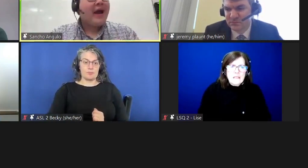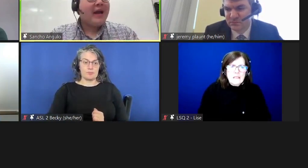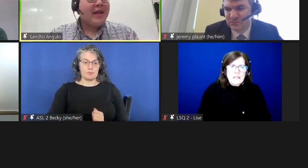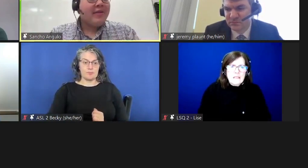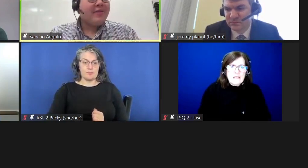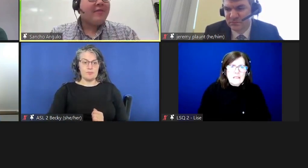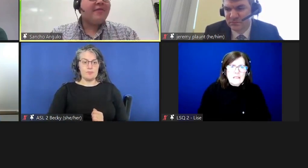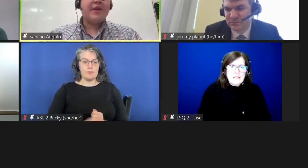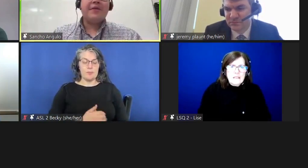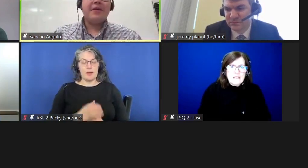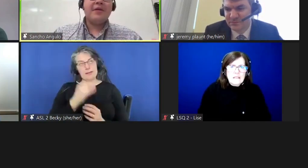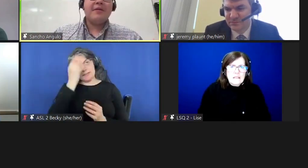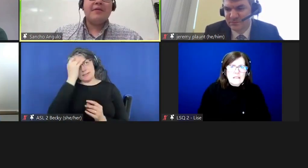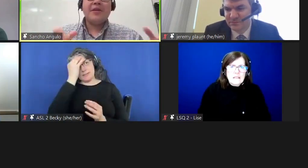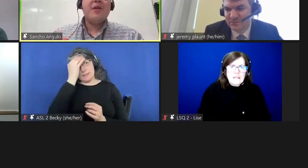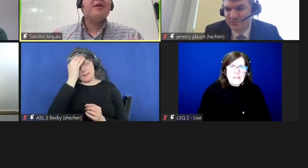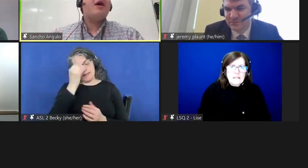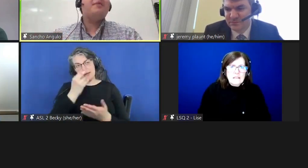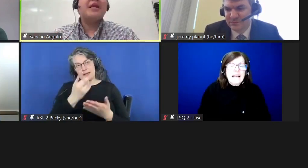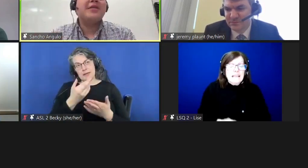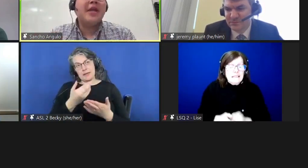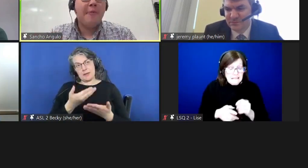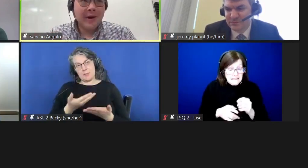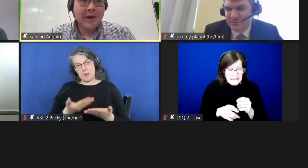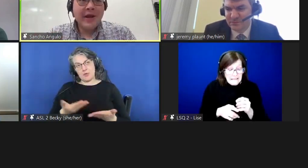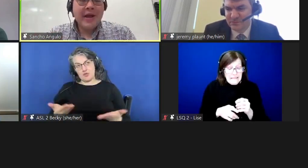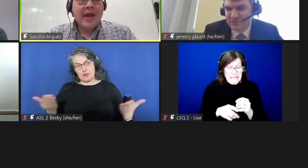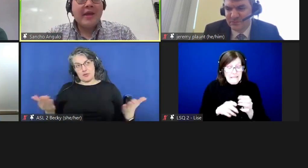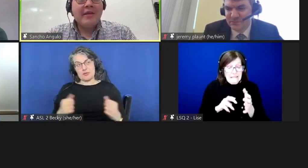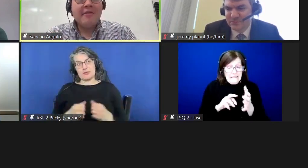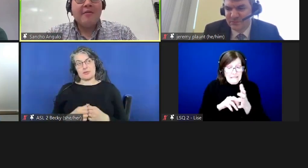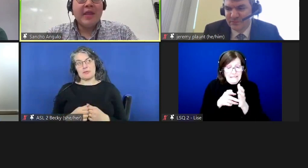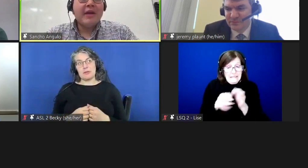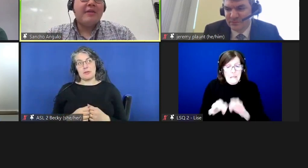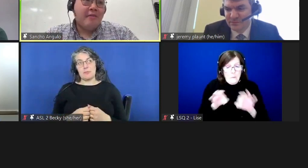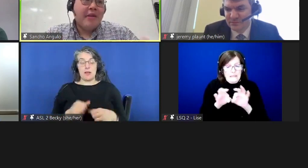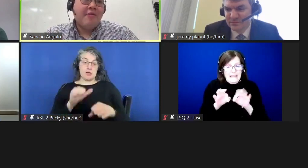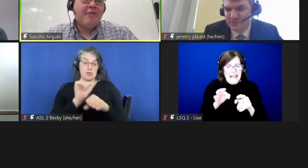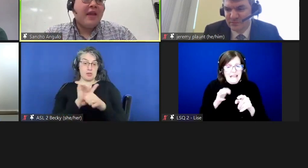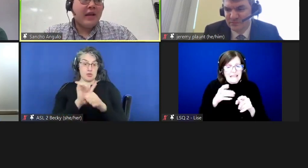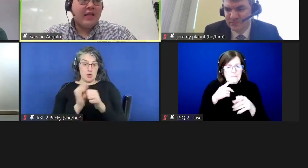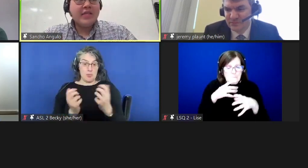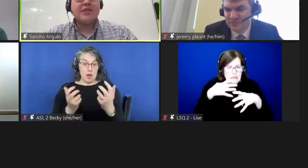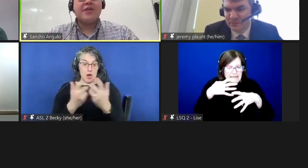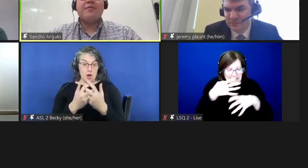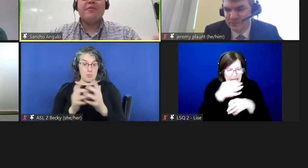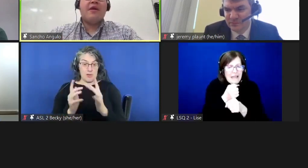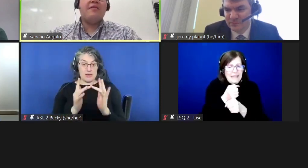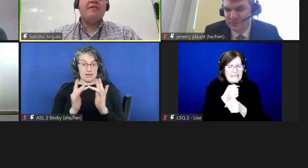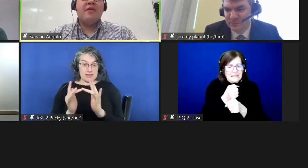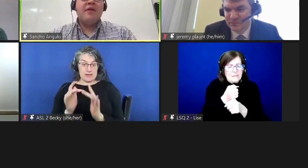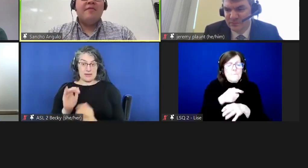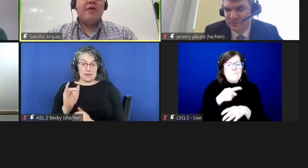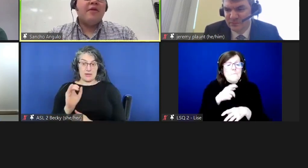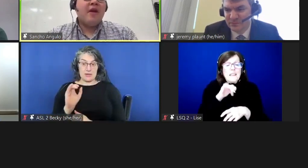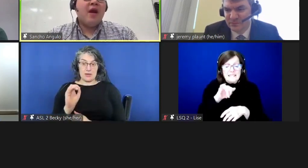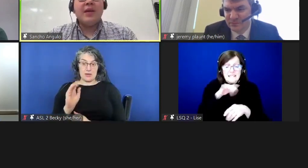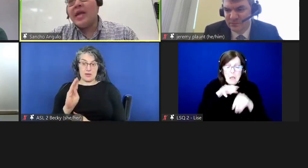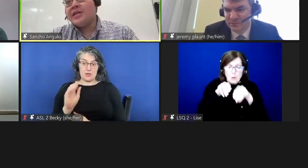Donc, il faut savoir faire une synthèse. Mais s'agissant du réseau